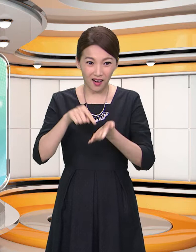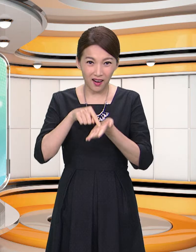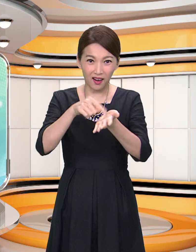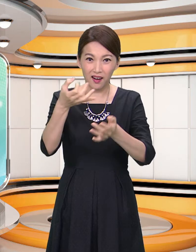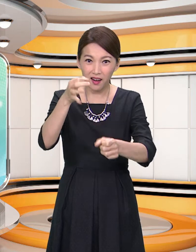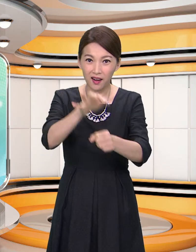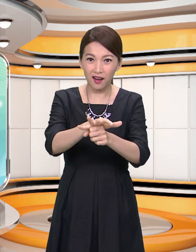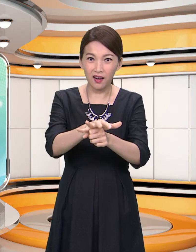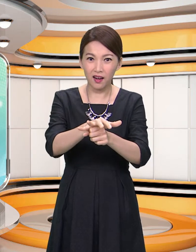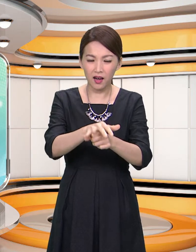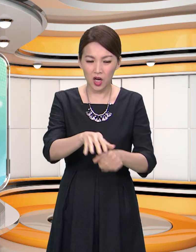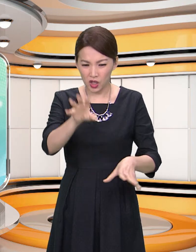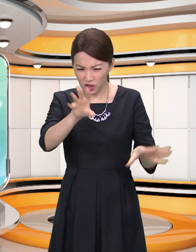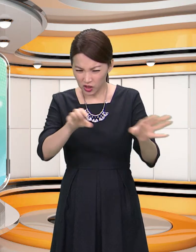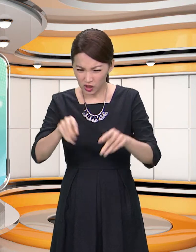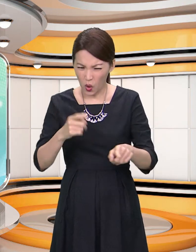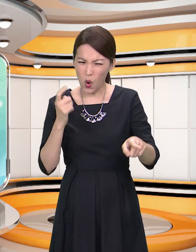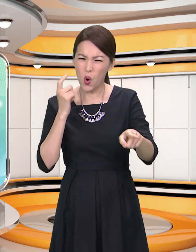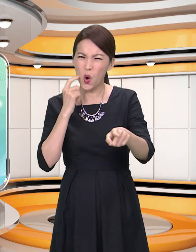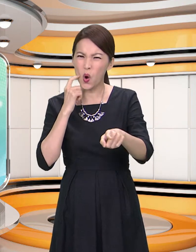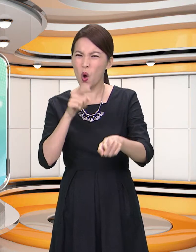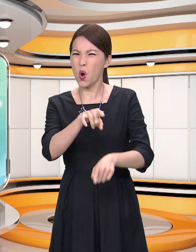社申请补助资料造假。